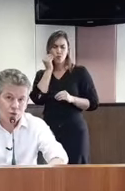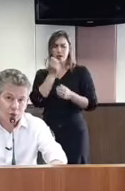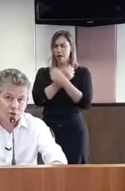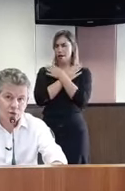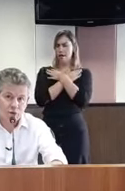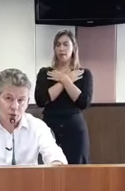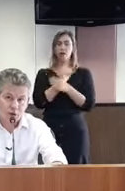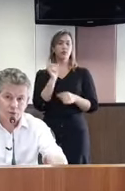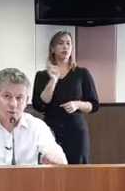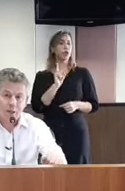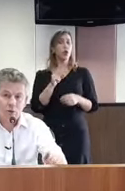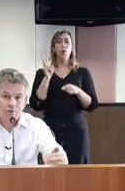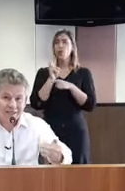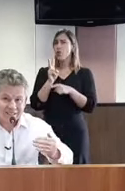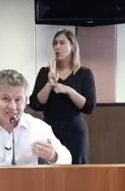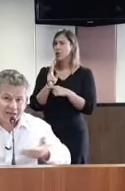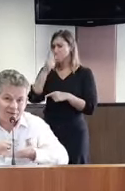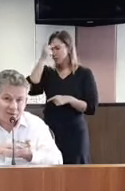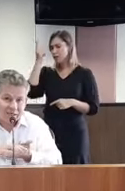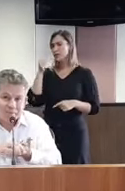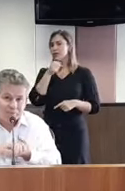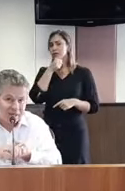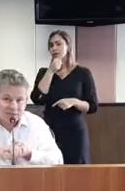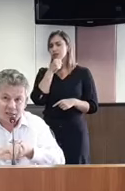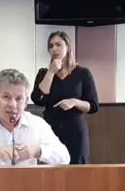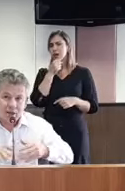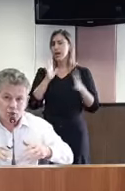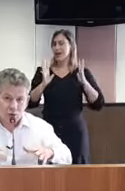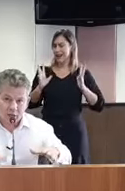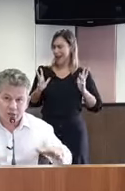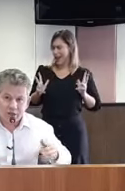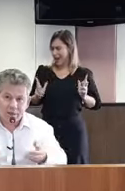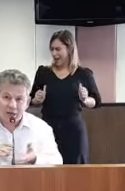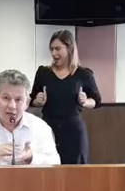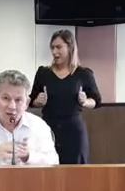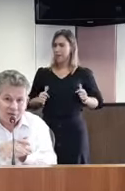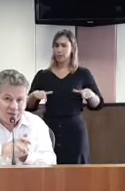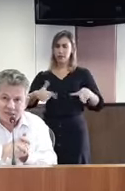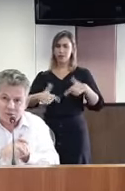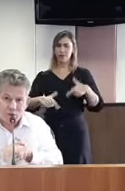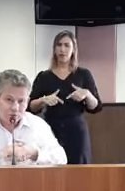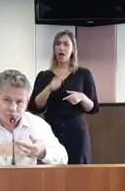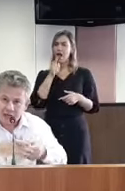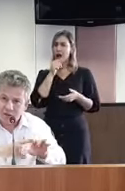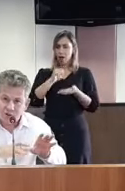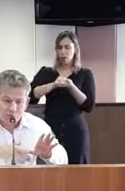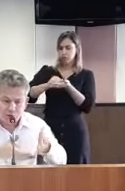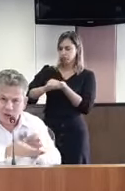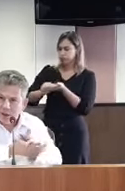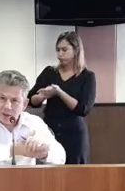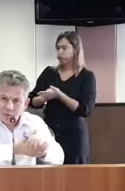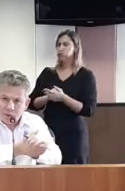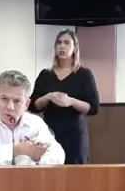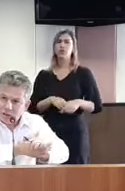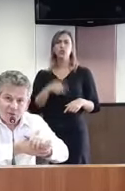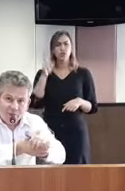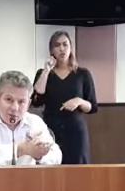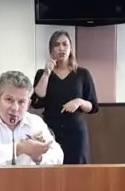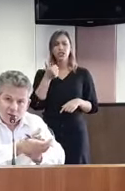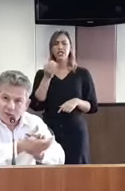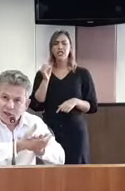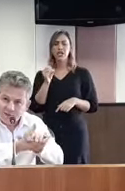muito dos nossos idosos. Fazer a limpeza dos locais de trabalho, lavar as mãos 10 vezes por dia. Minha mão está